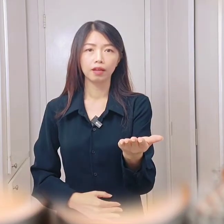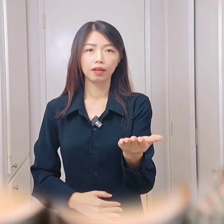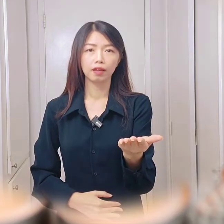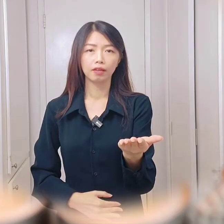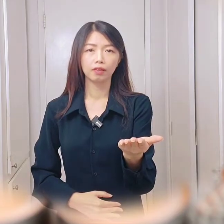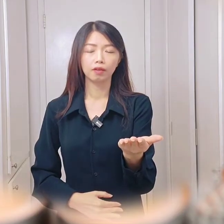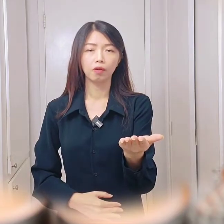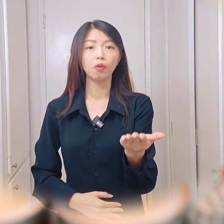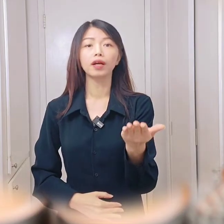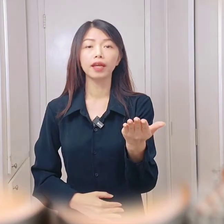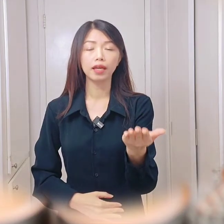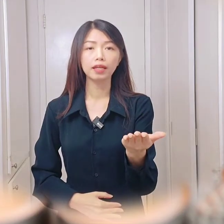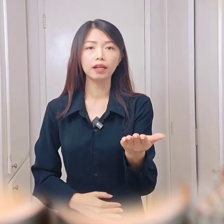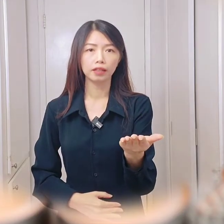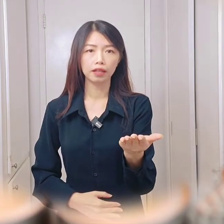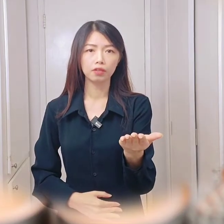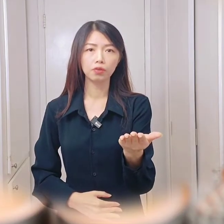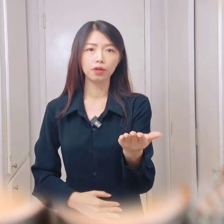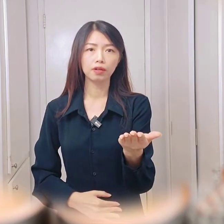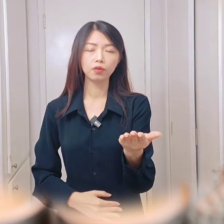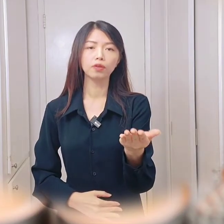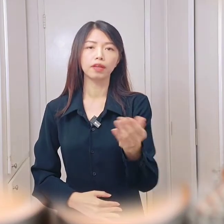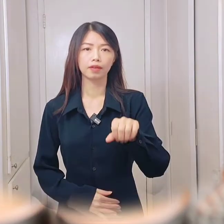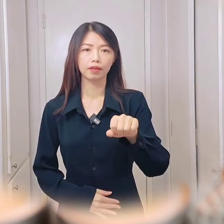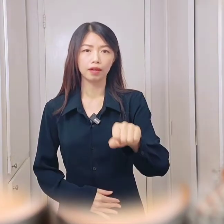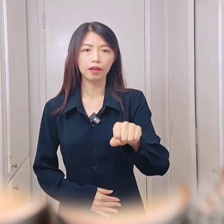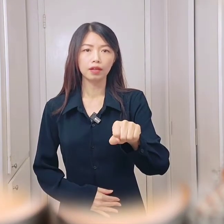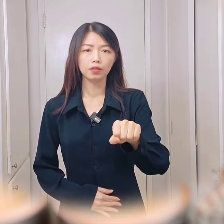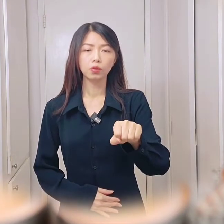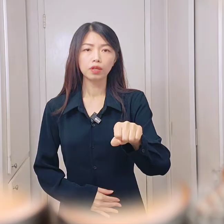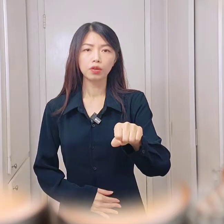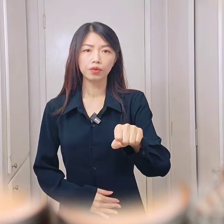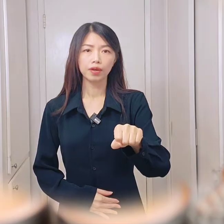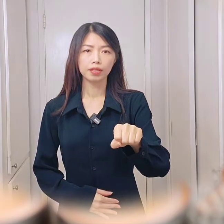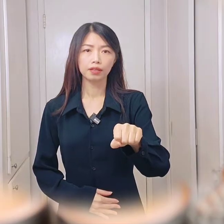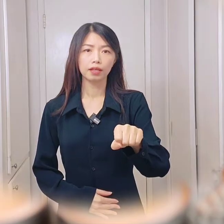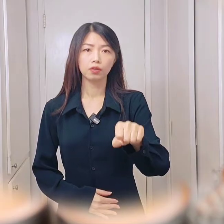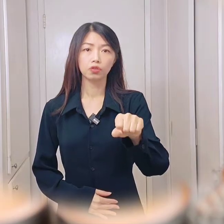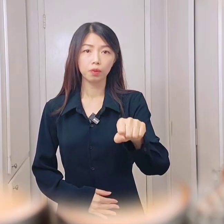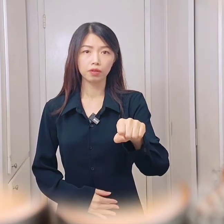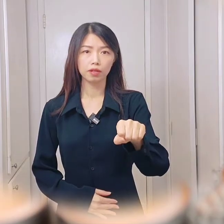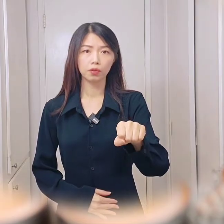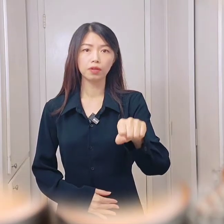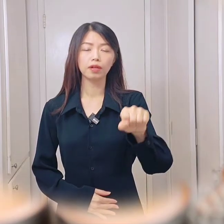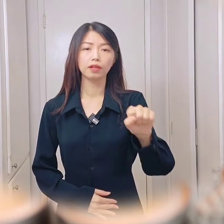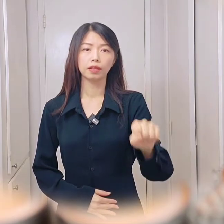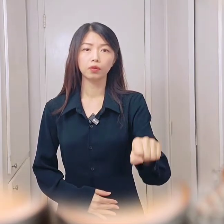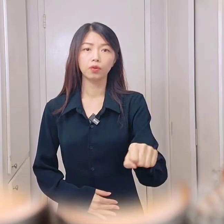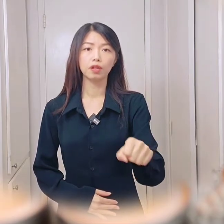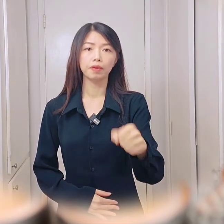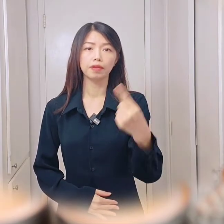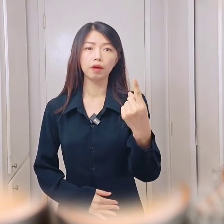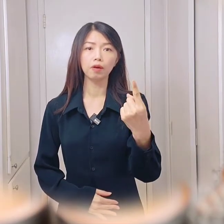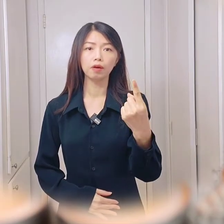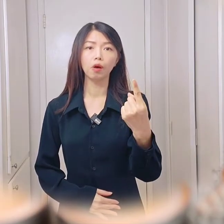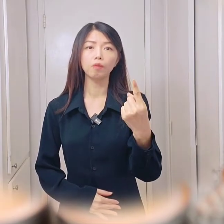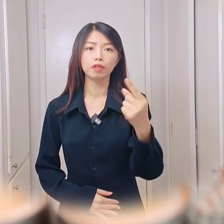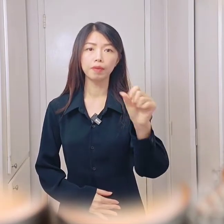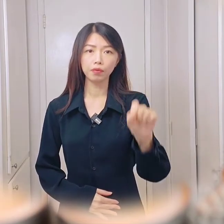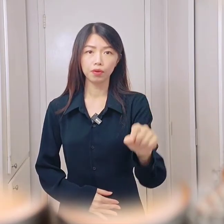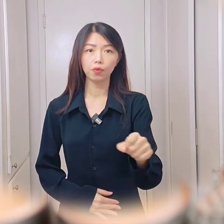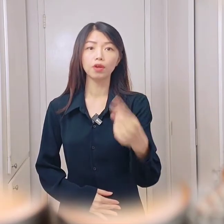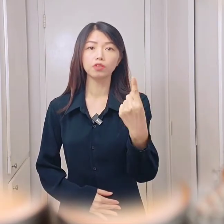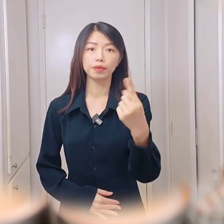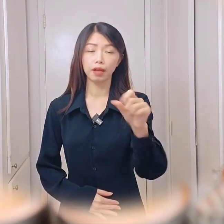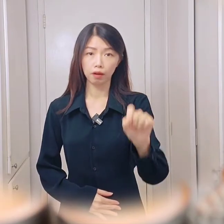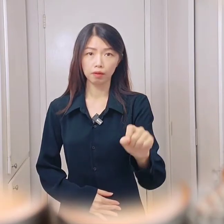때문에 뭔가 계기를 나타내는 수어를 해줬는데요. 손등이 위로 한 이 상태에서 주먹진 이 손을 그대로 돌리면서